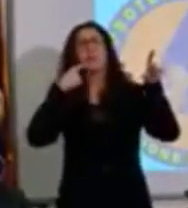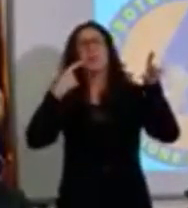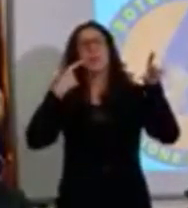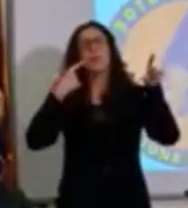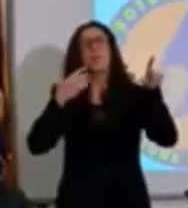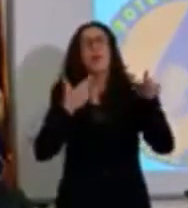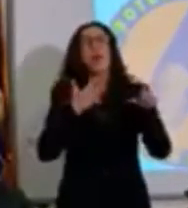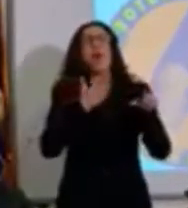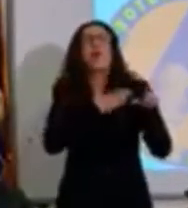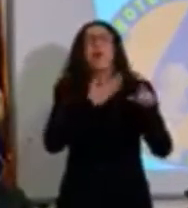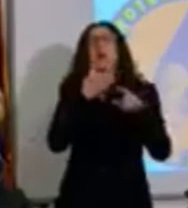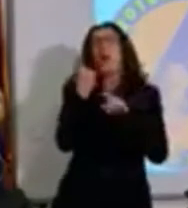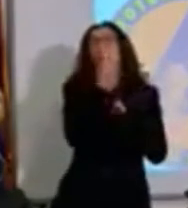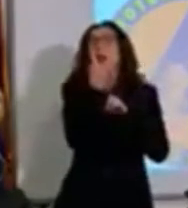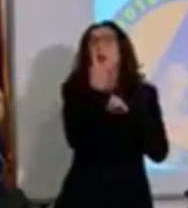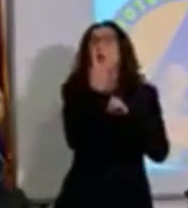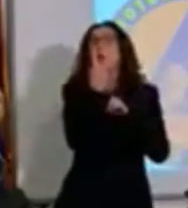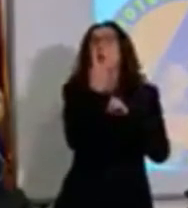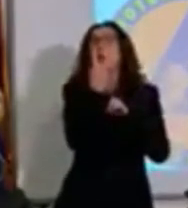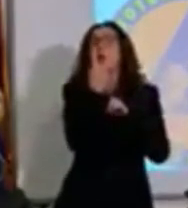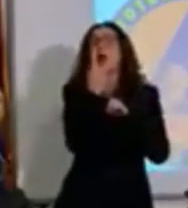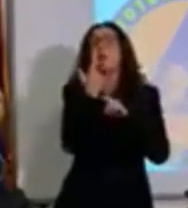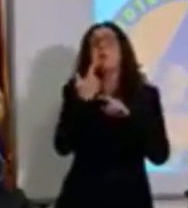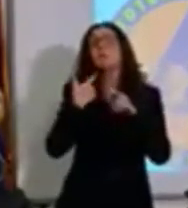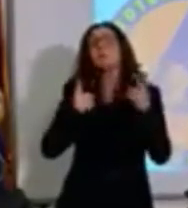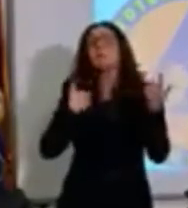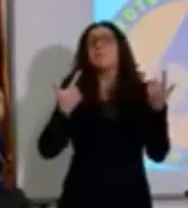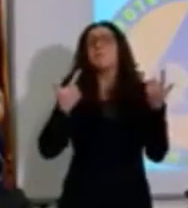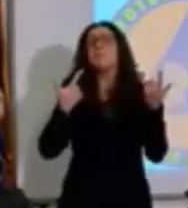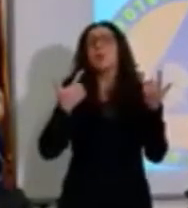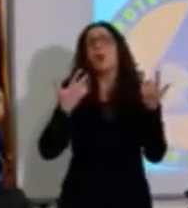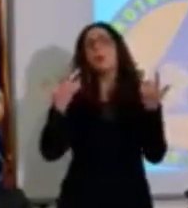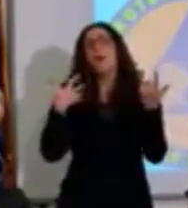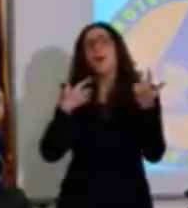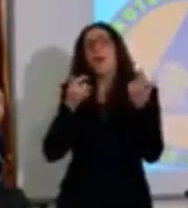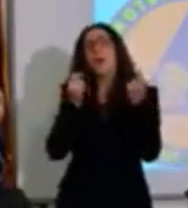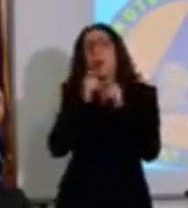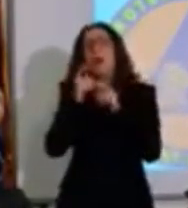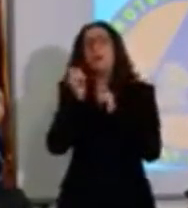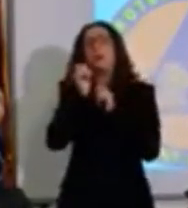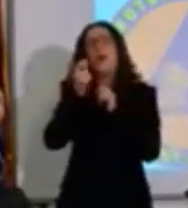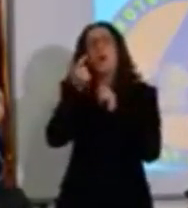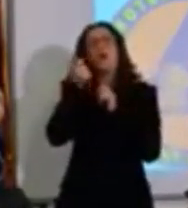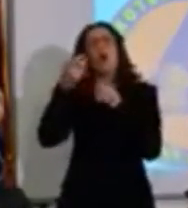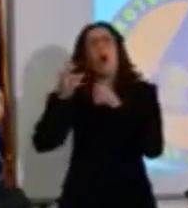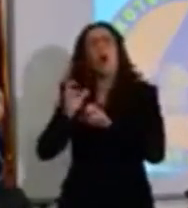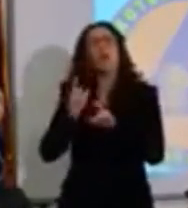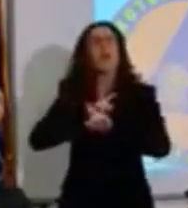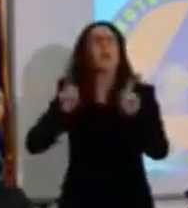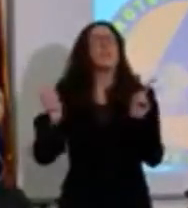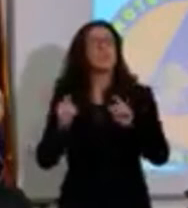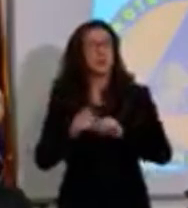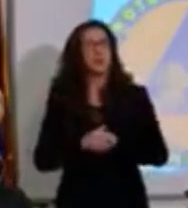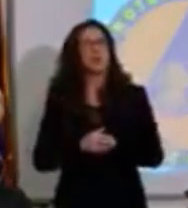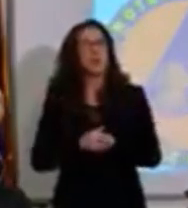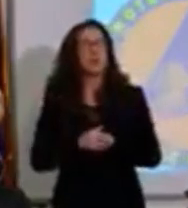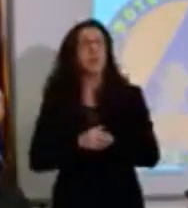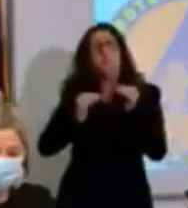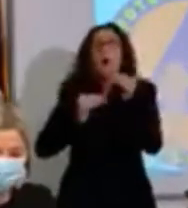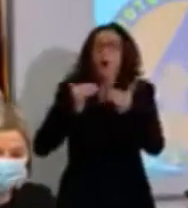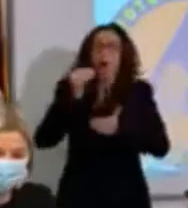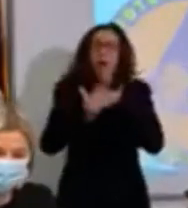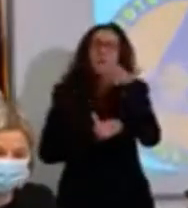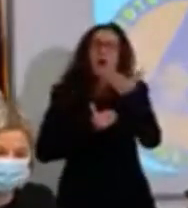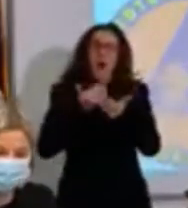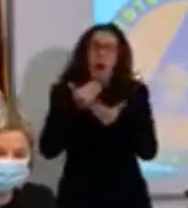nessuno e io penso che la stragrande maggioranza dei veneti sia gente per bene che sta utilizzando le mascherine